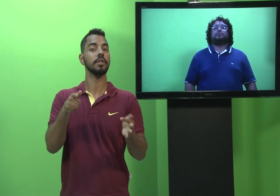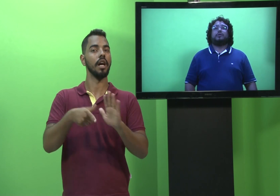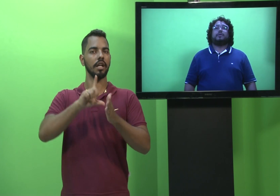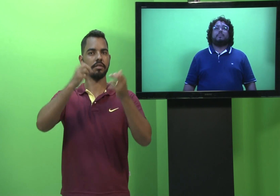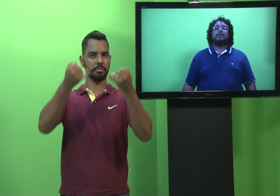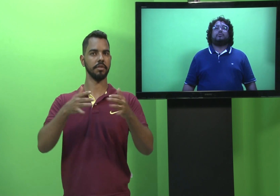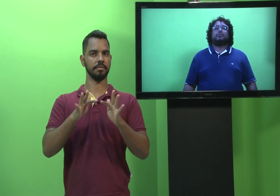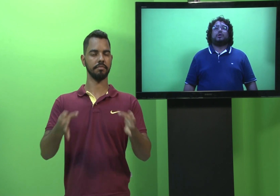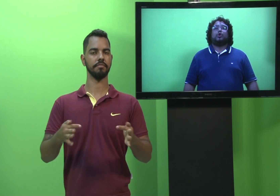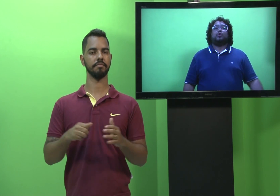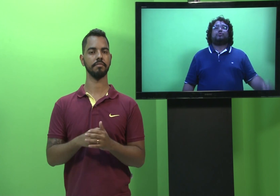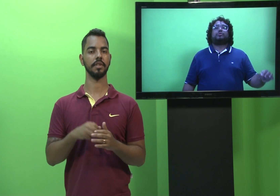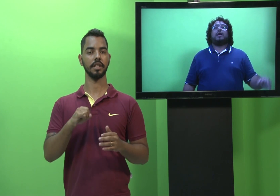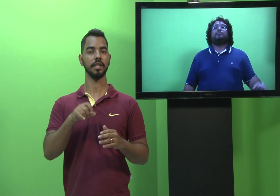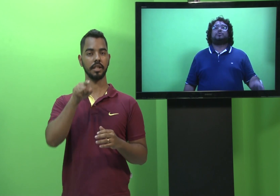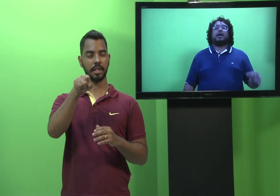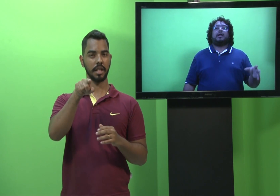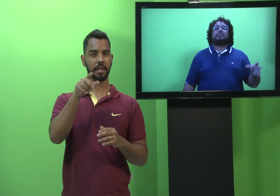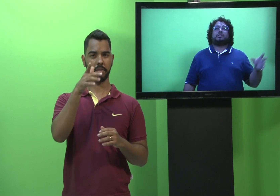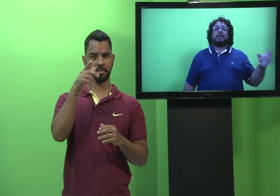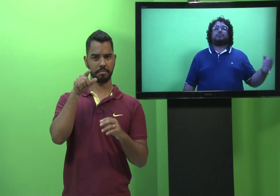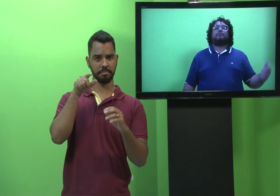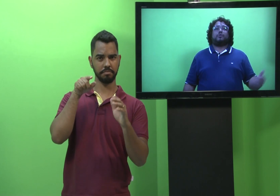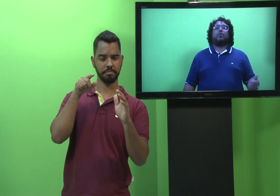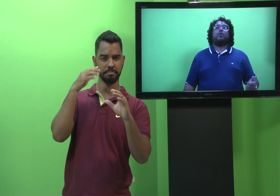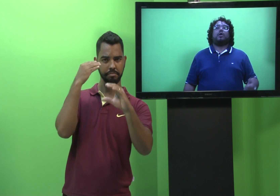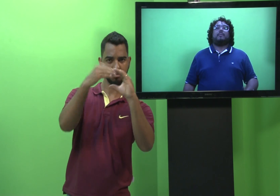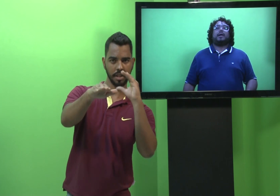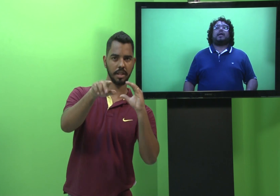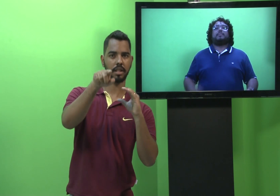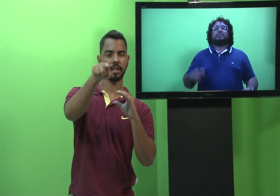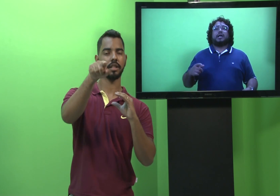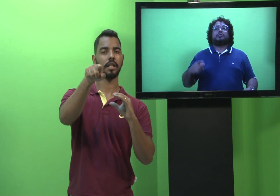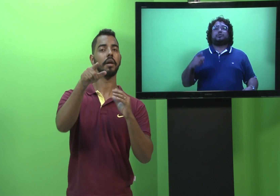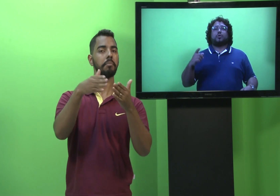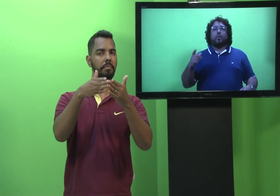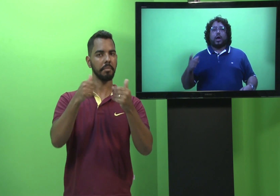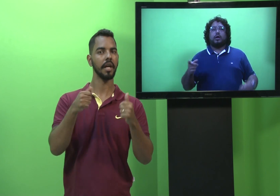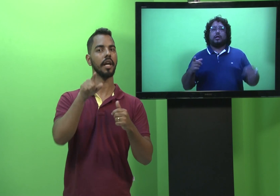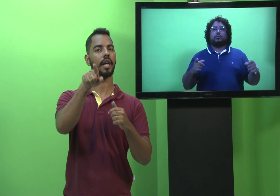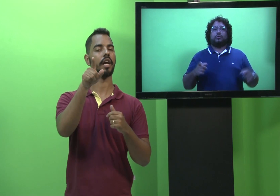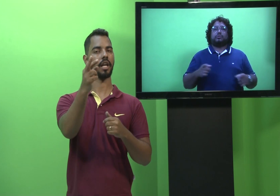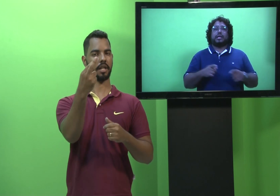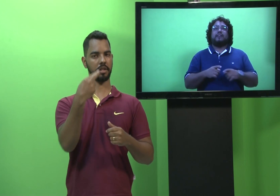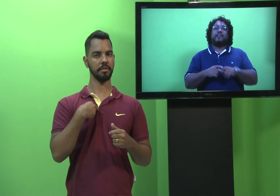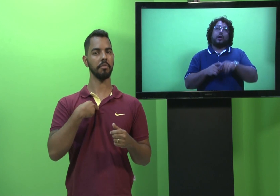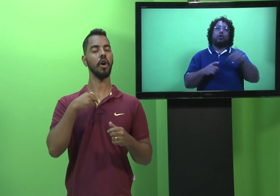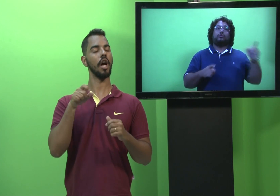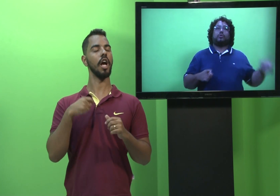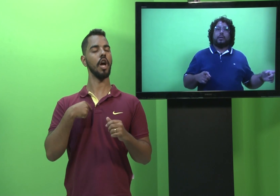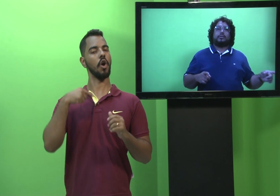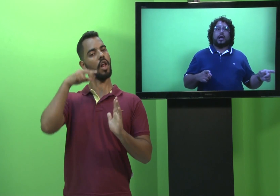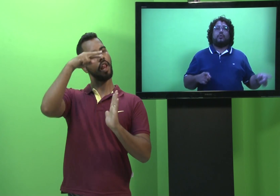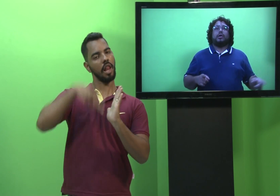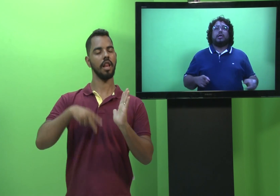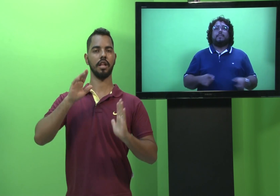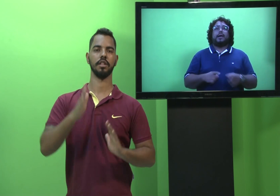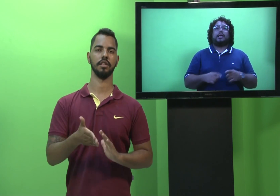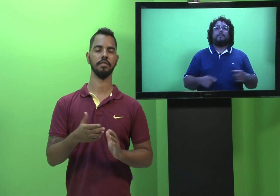confirmação do recebimento. Nos termos da legislação em vigor, para que a mensagem de correio eletrônico tenha valor documental e para que